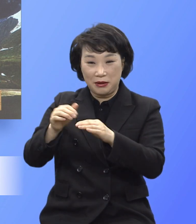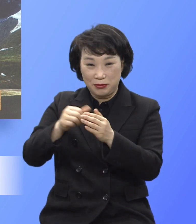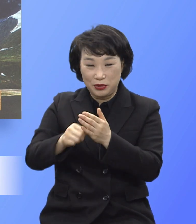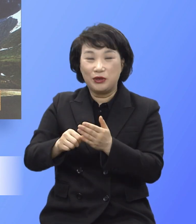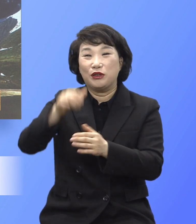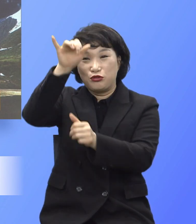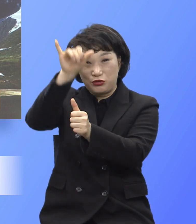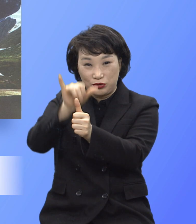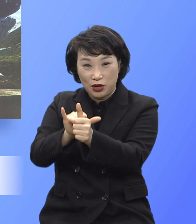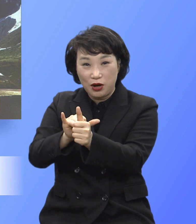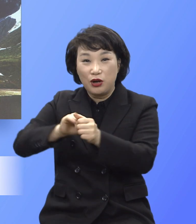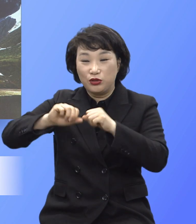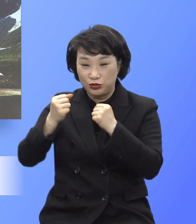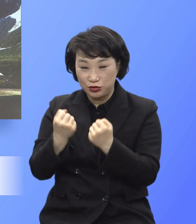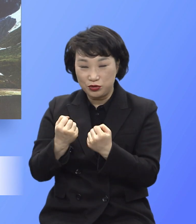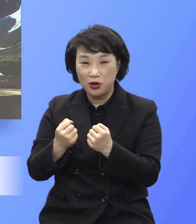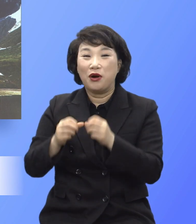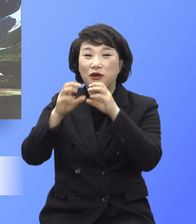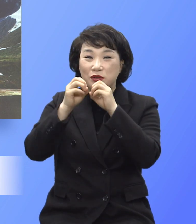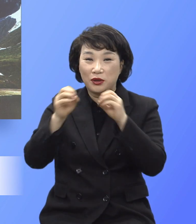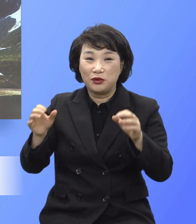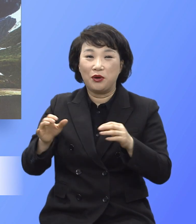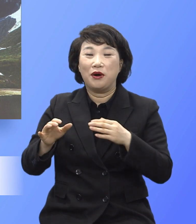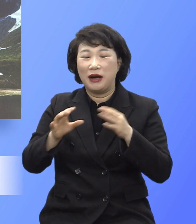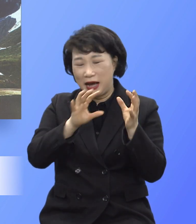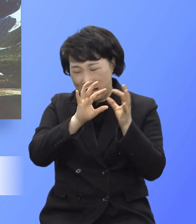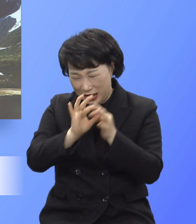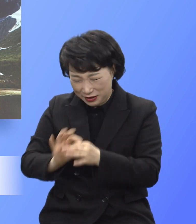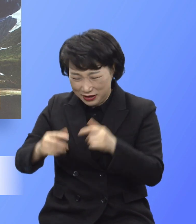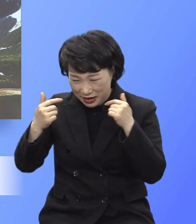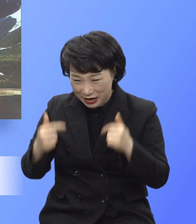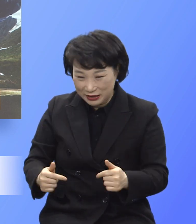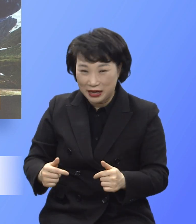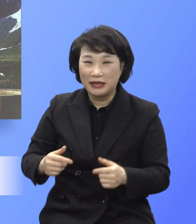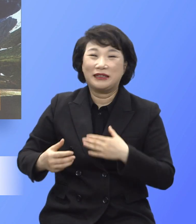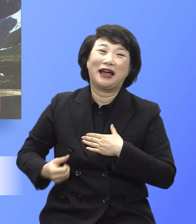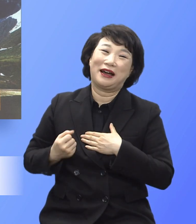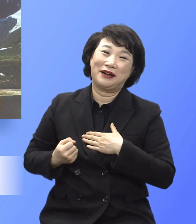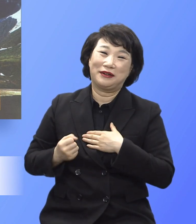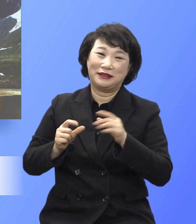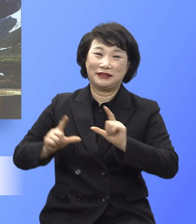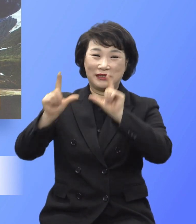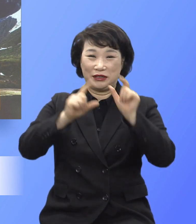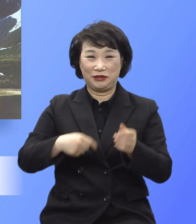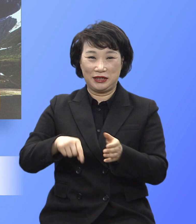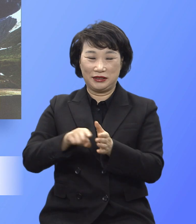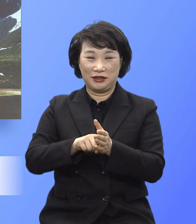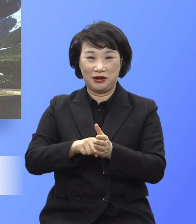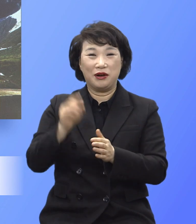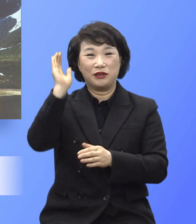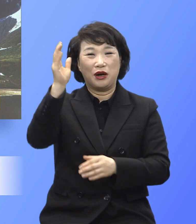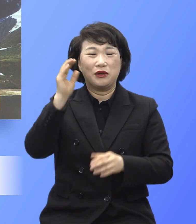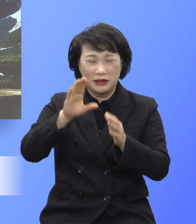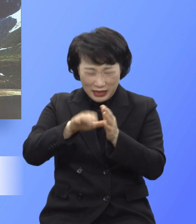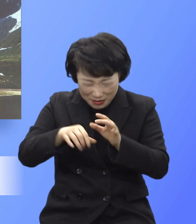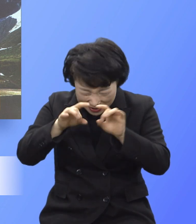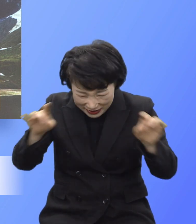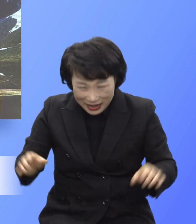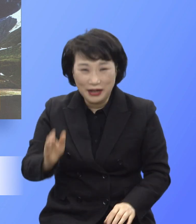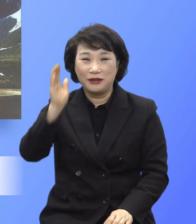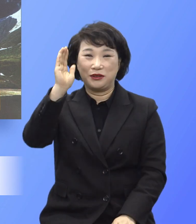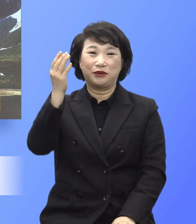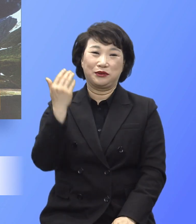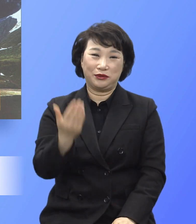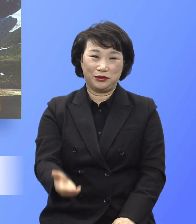예물과 충성과 순종과 전도로 항상 가지고 살으라고 설교